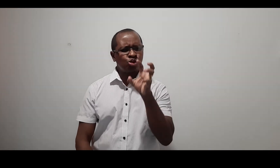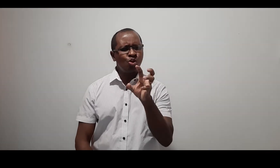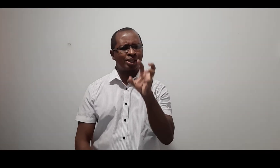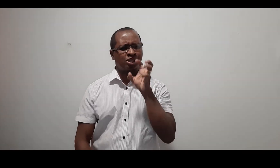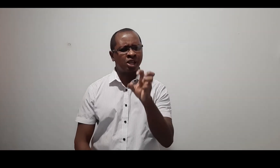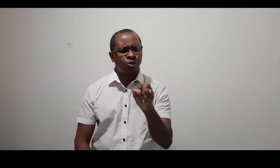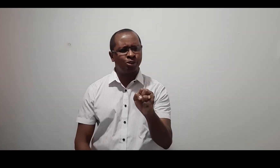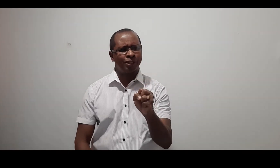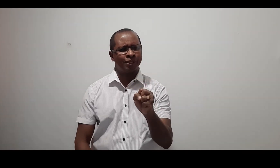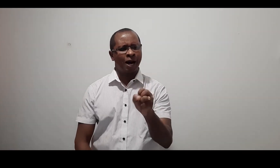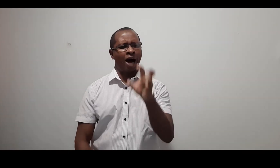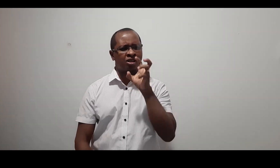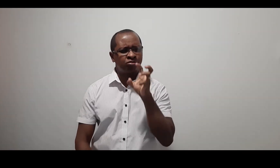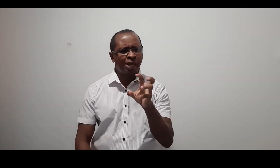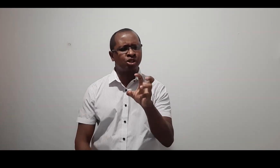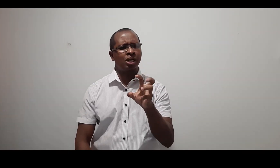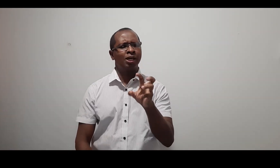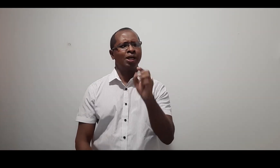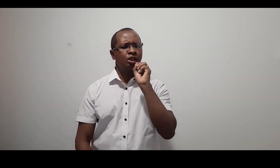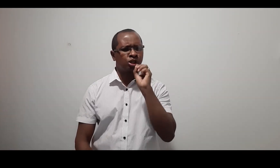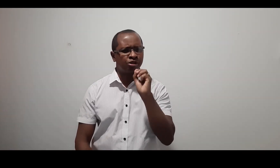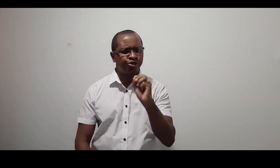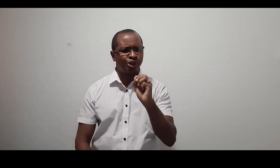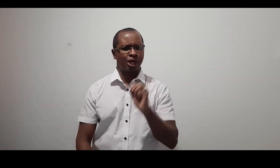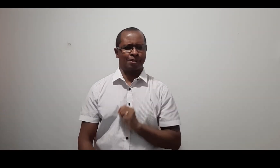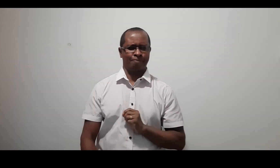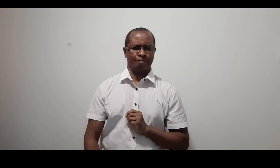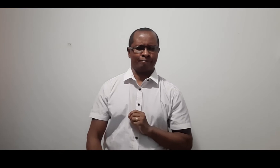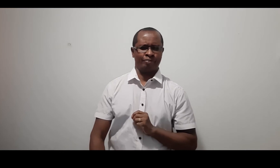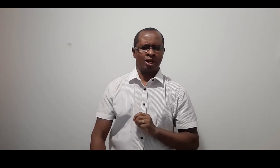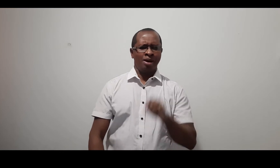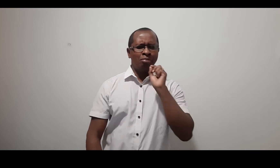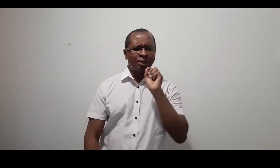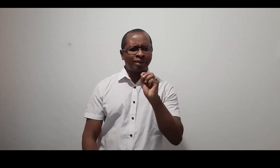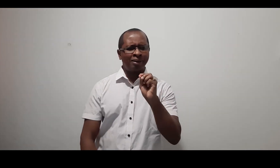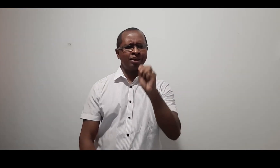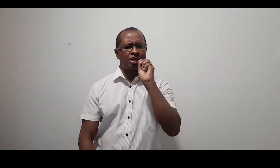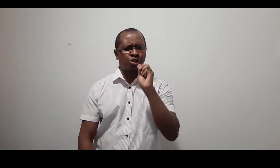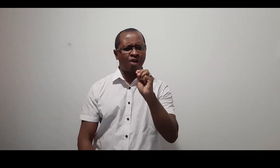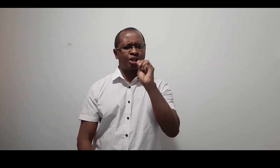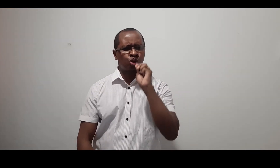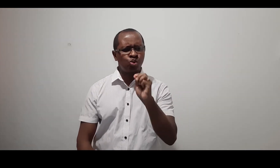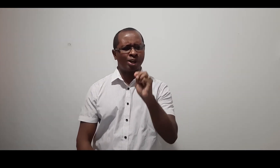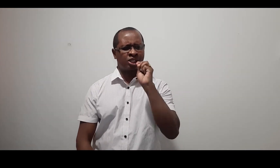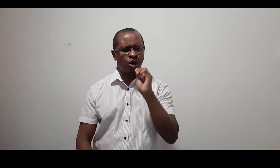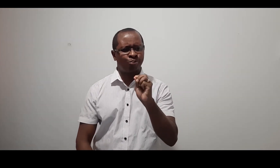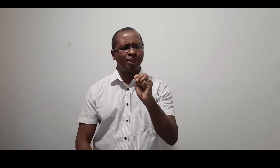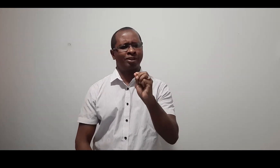zava-tsoa sy sarobidy ary masina izany fo izany. Mitahiry zava-tsoa sarobidy